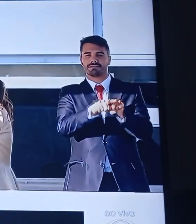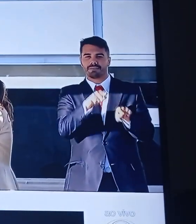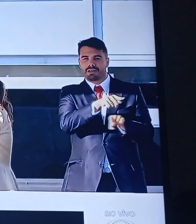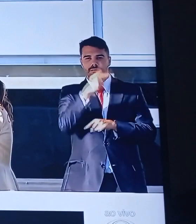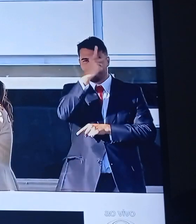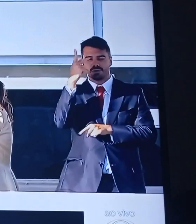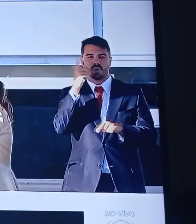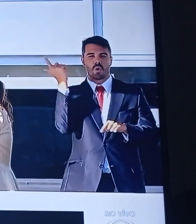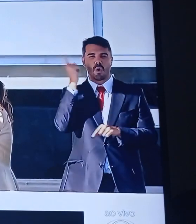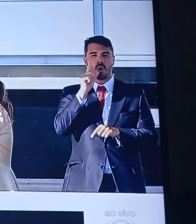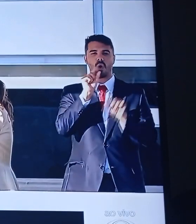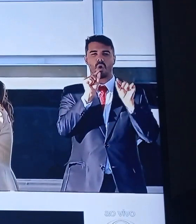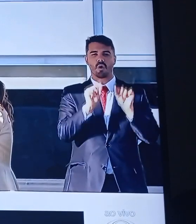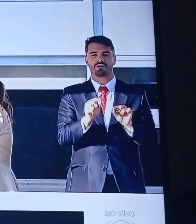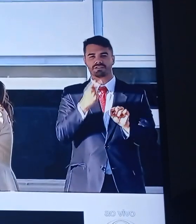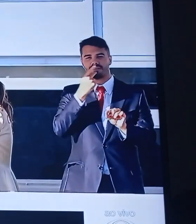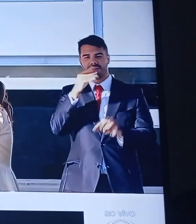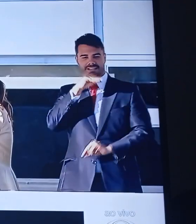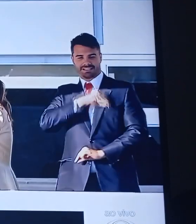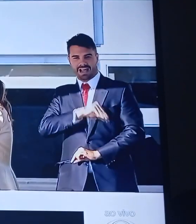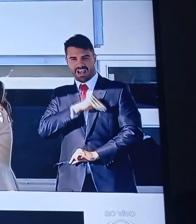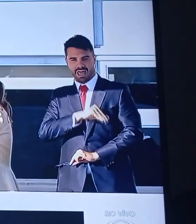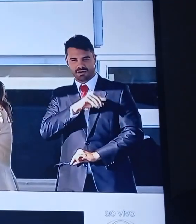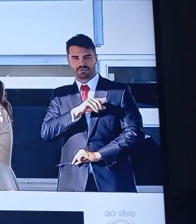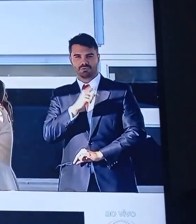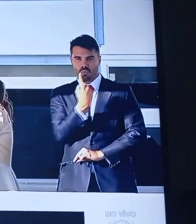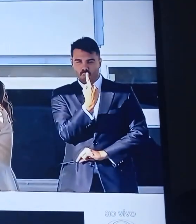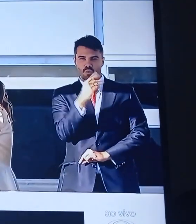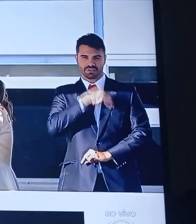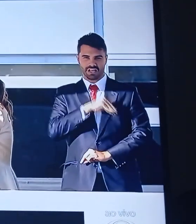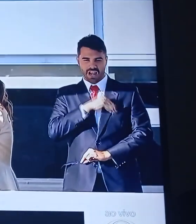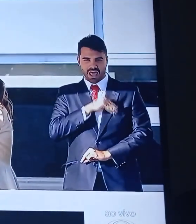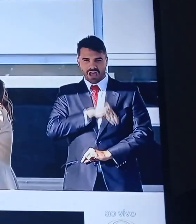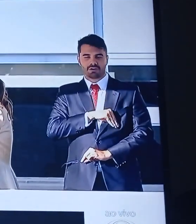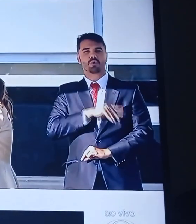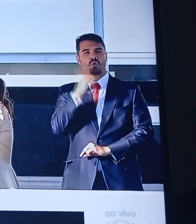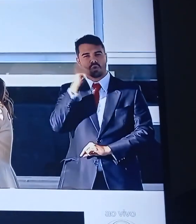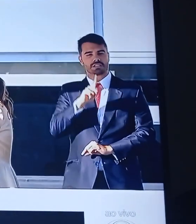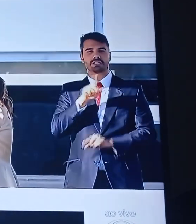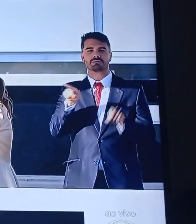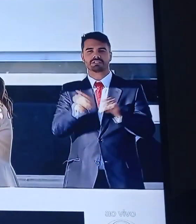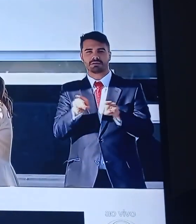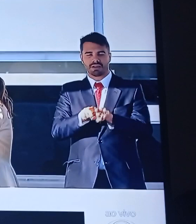assegurados. Reajustamos o salário mínimo sempre acima da inflação.